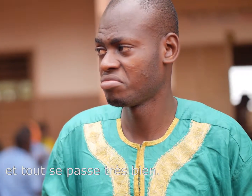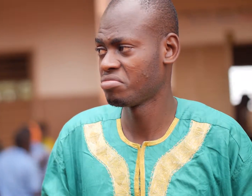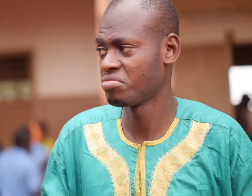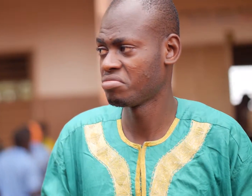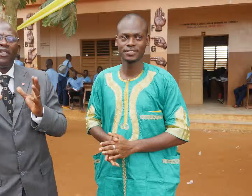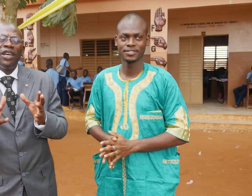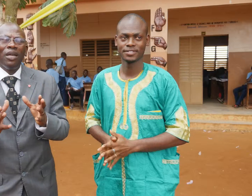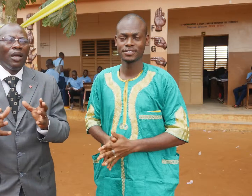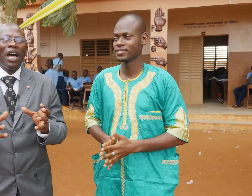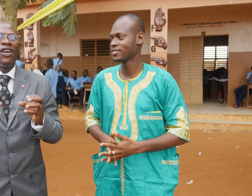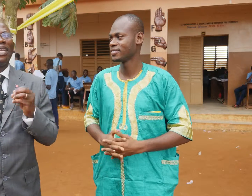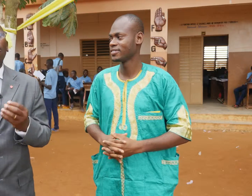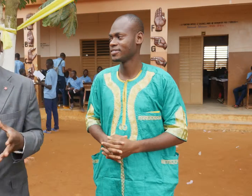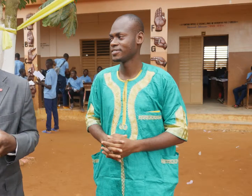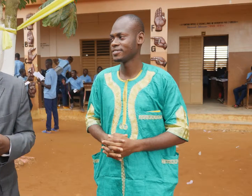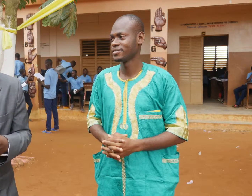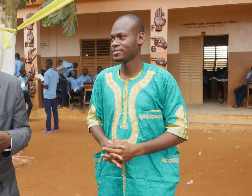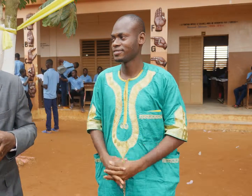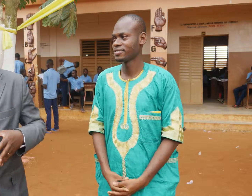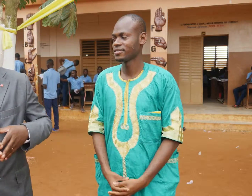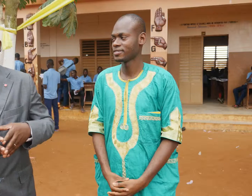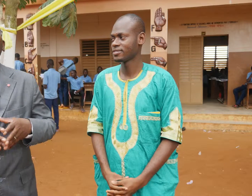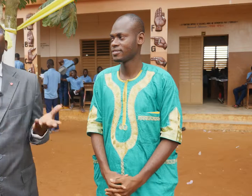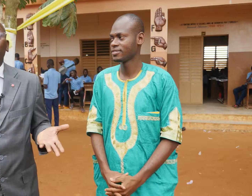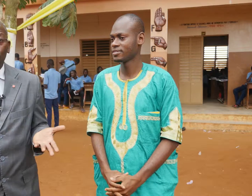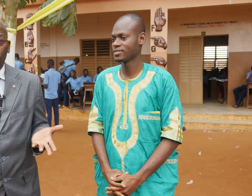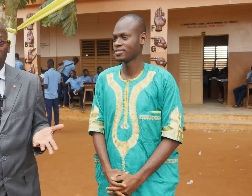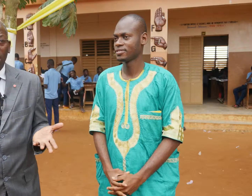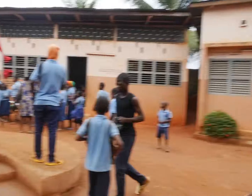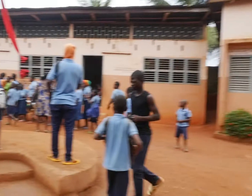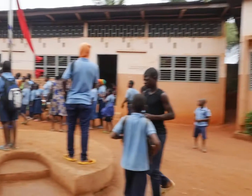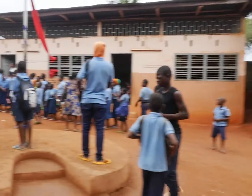Vous savez, avec l'amour, on fait plein de choses.